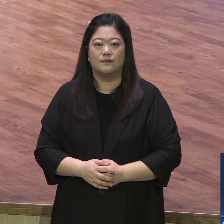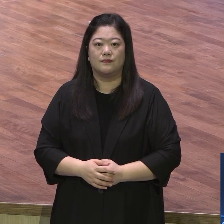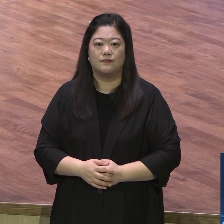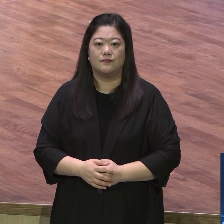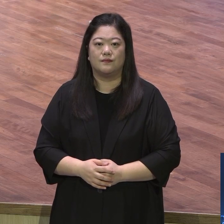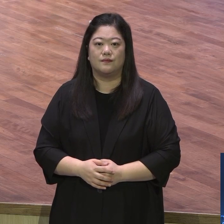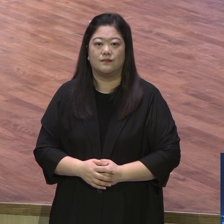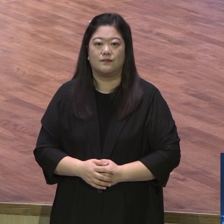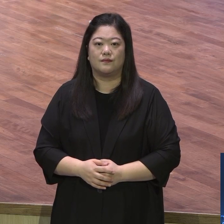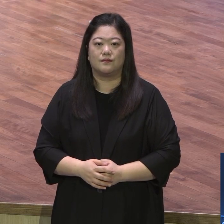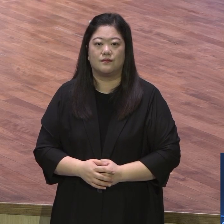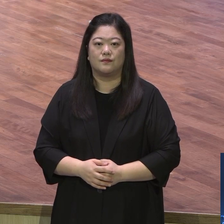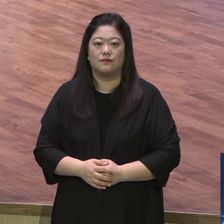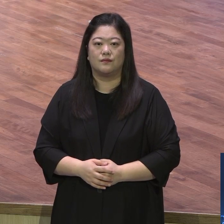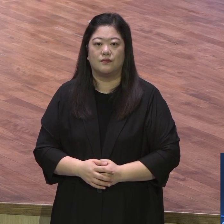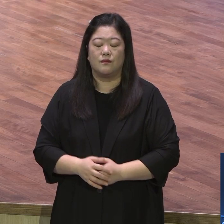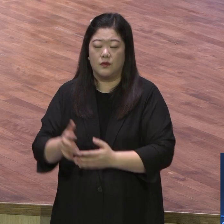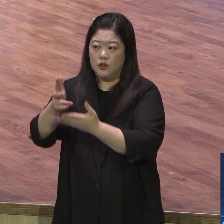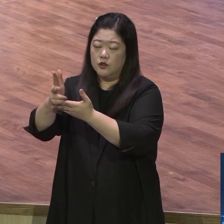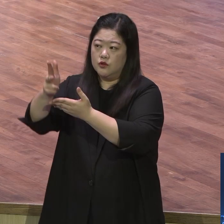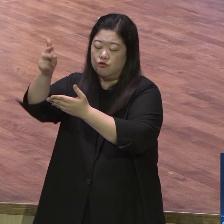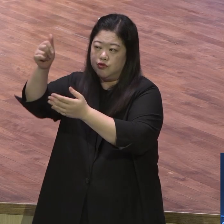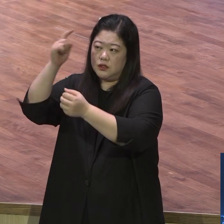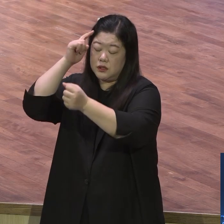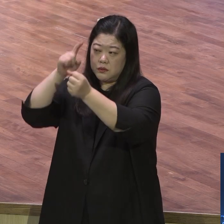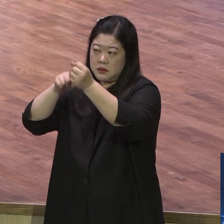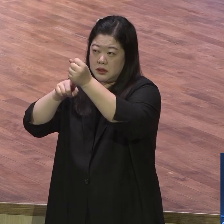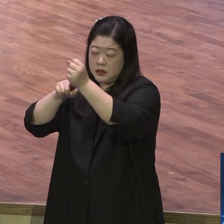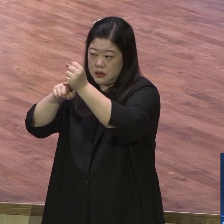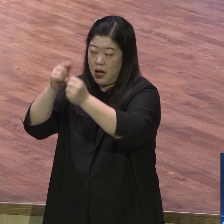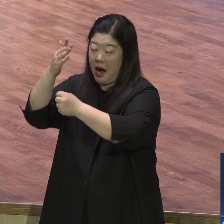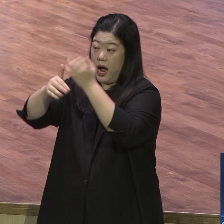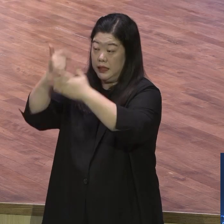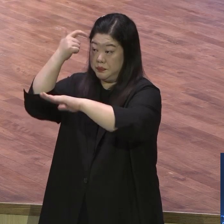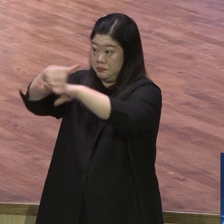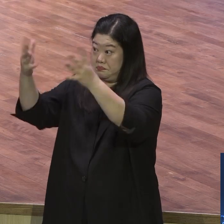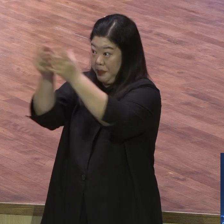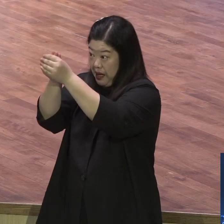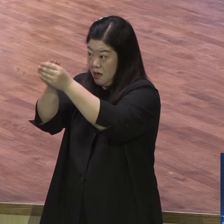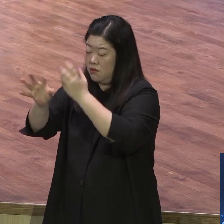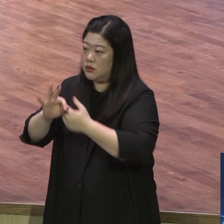주님의 뜻이라고 하면 자고 오면할 필요가 없는 거예요